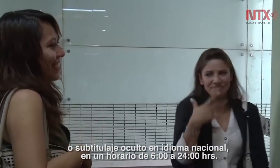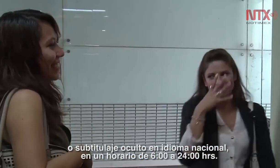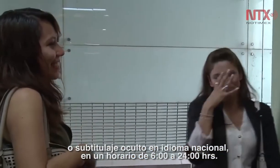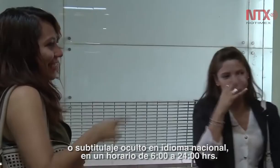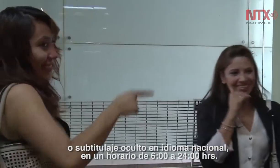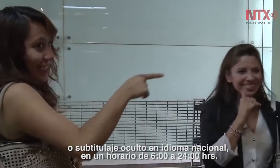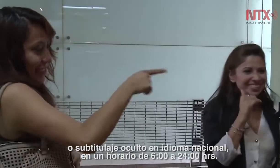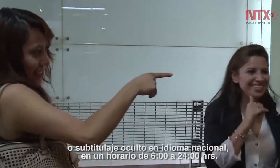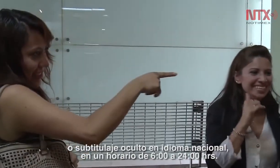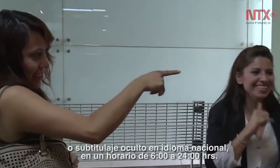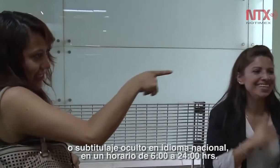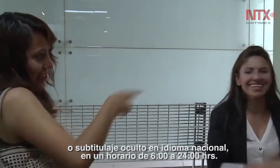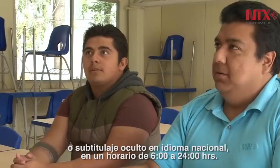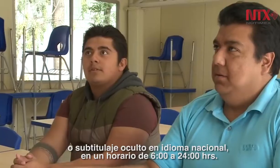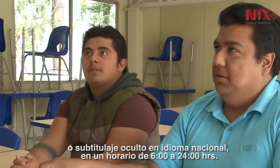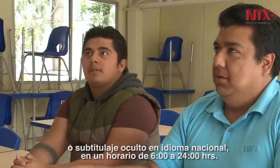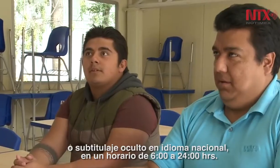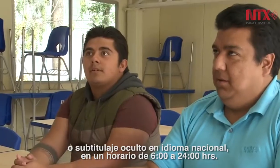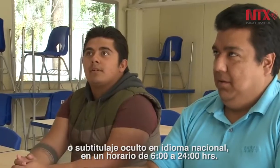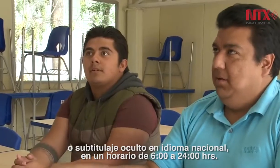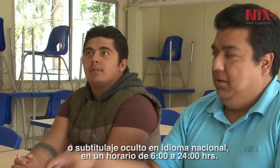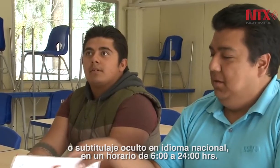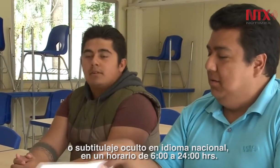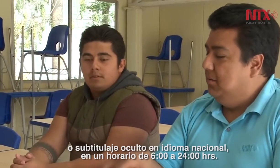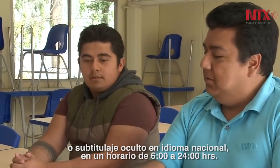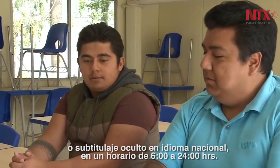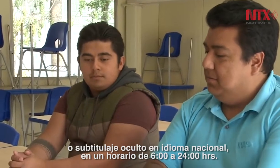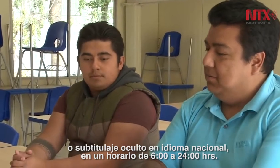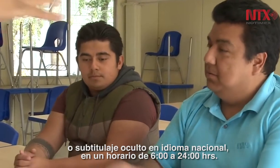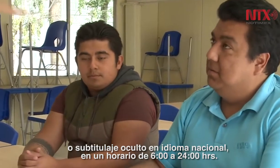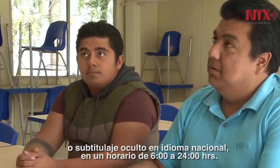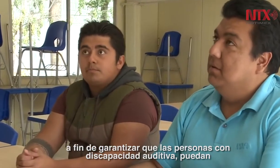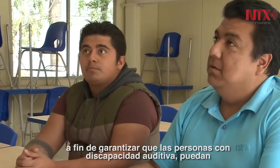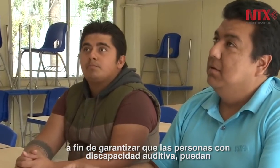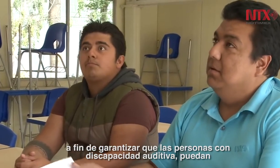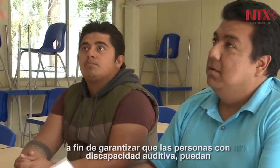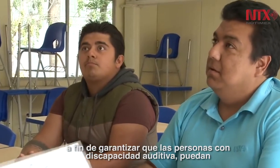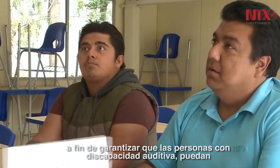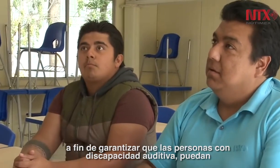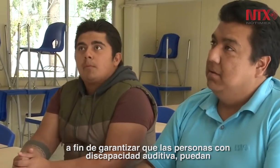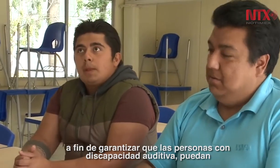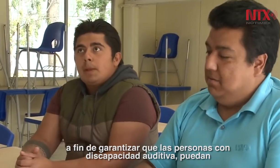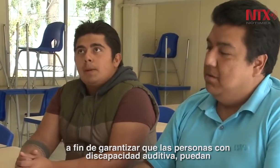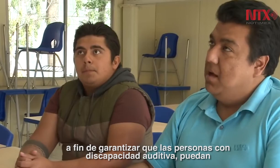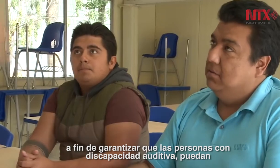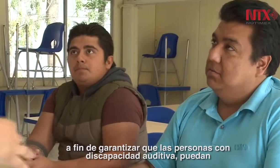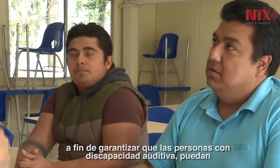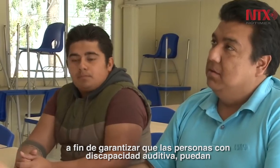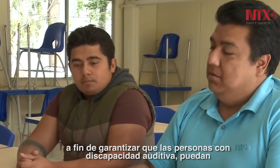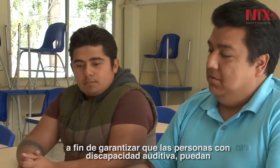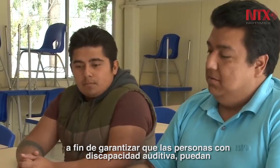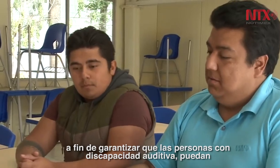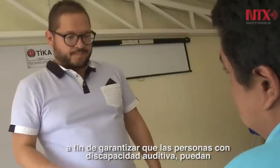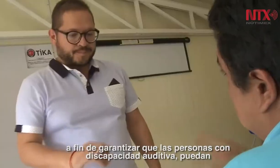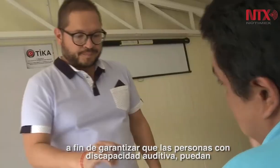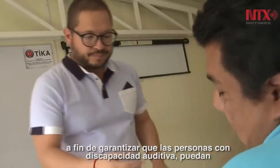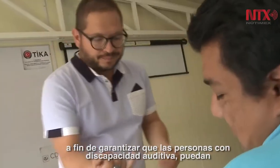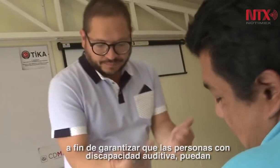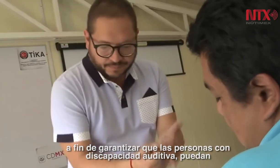oculto en idioma nacional, en un horario de 6 a 24 horas, a fin de garantizar que las personas con discapacidad auditiva puedan